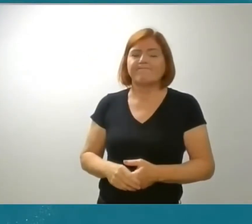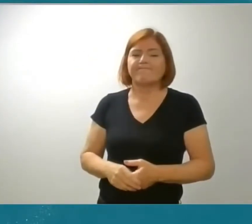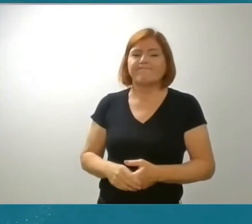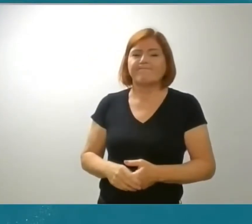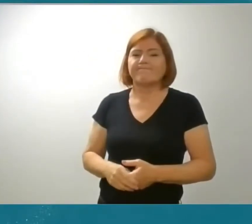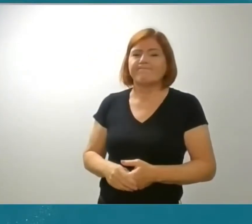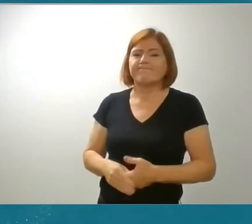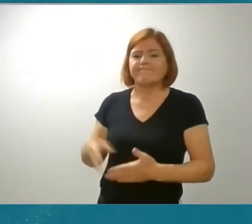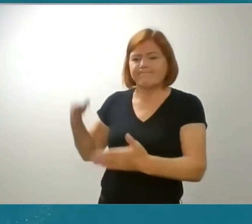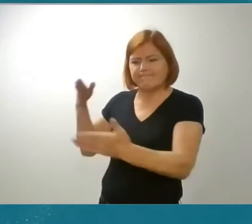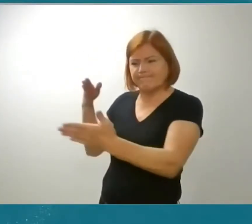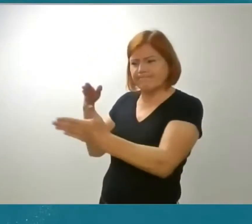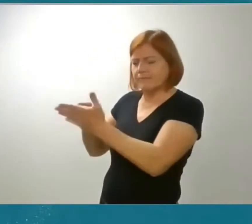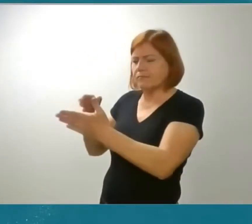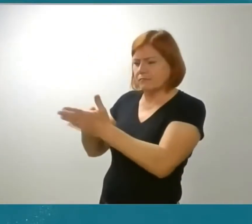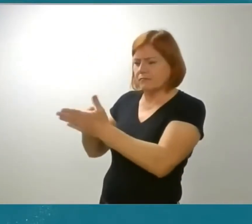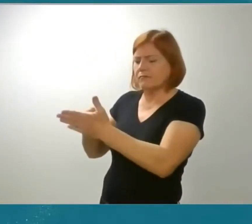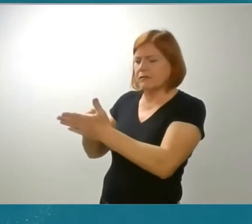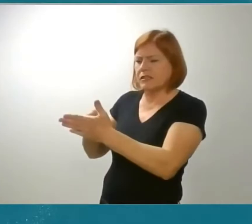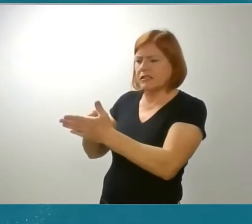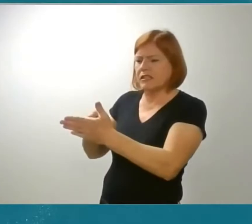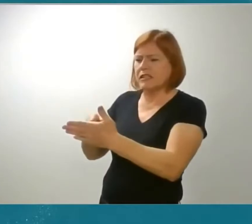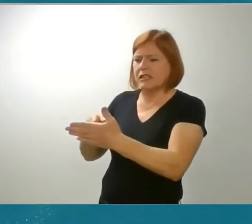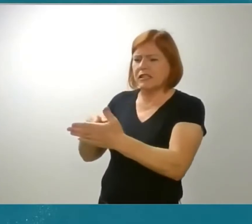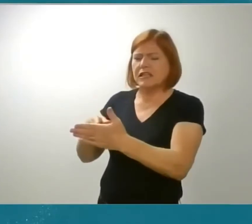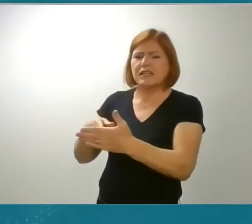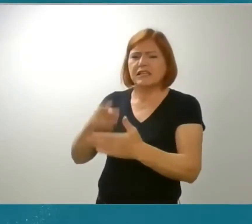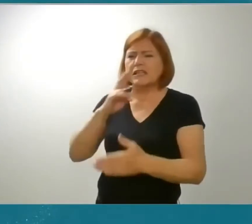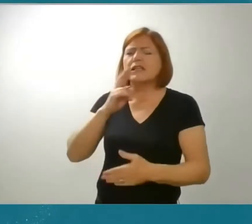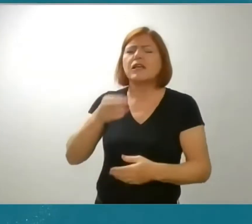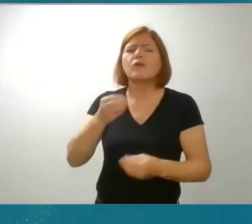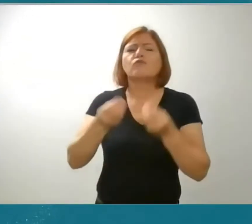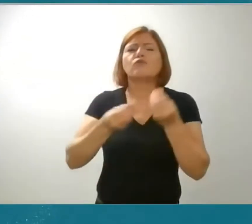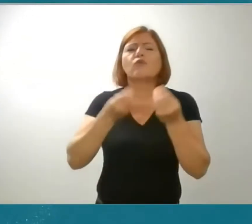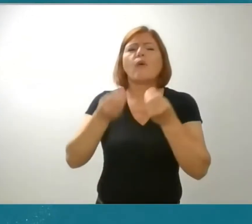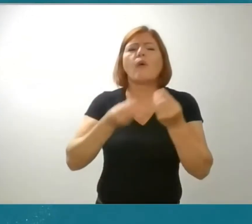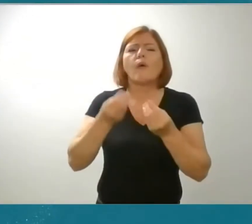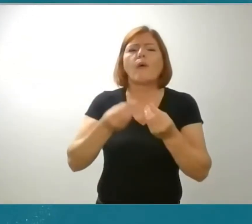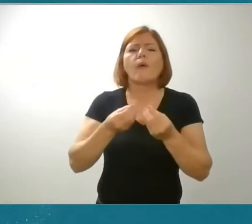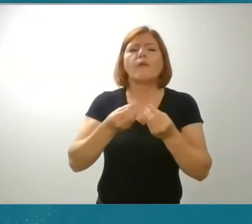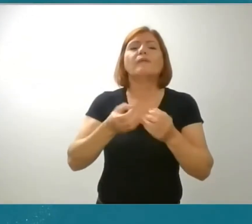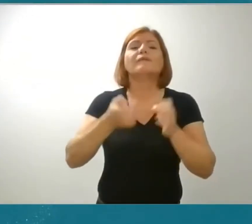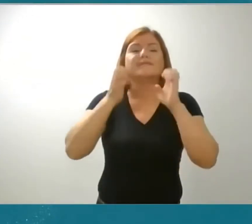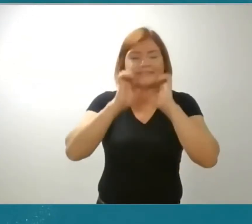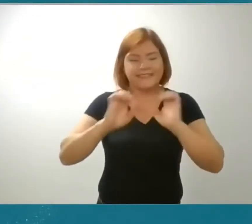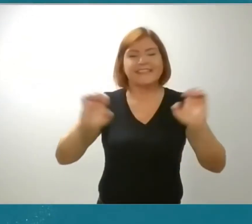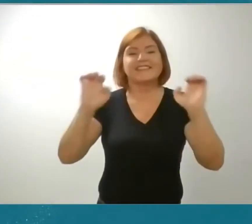igreja, lutando, né, para salvar as pessoas, resgatar as pessoas das trevas, irmão, naquele dia nós